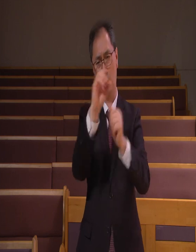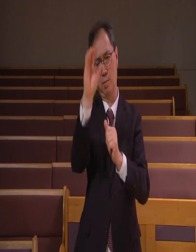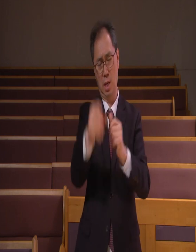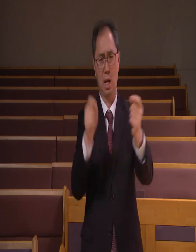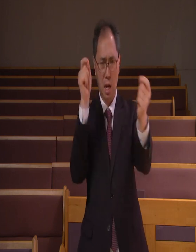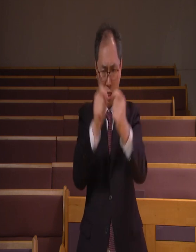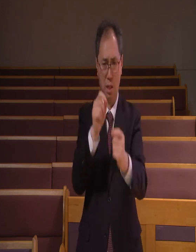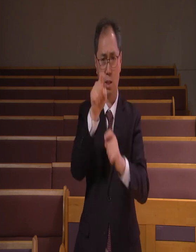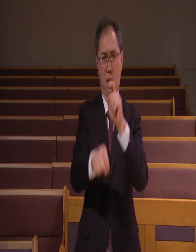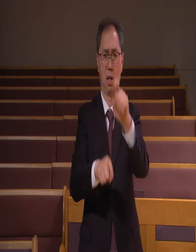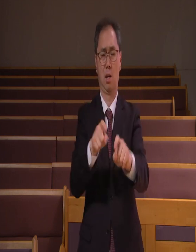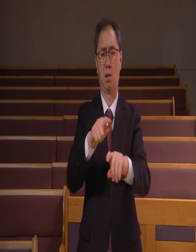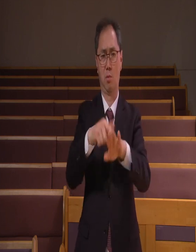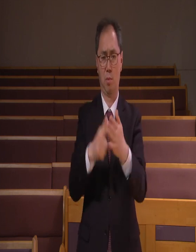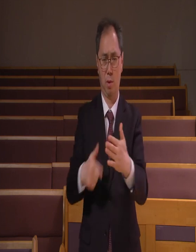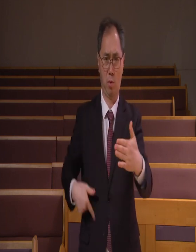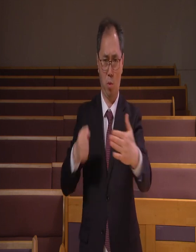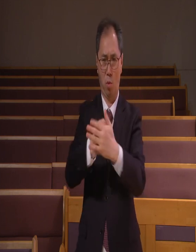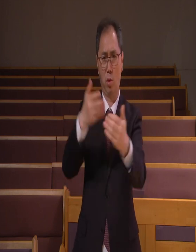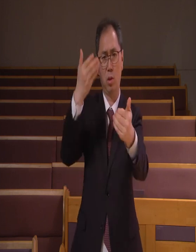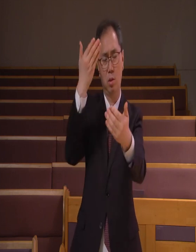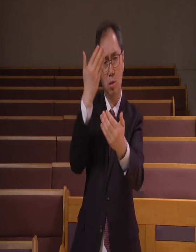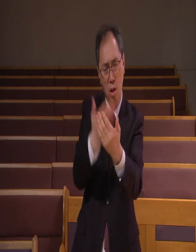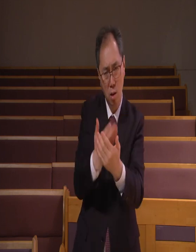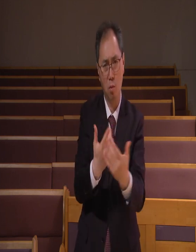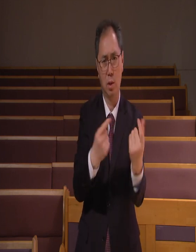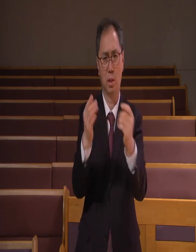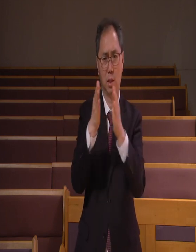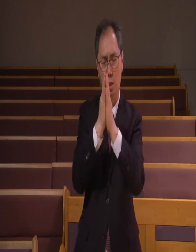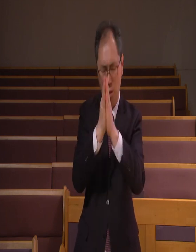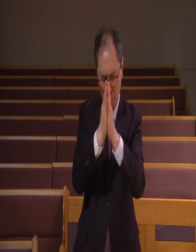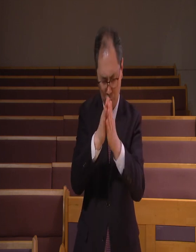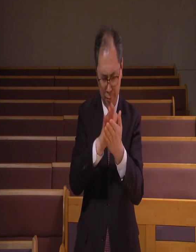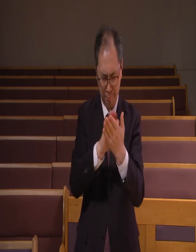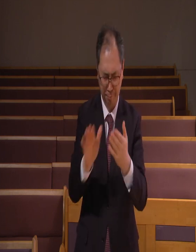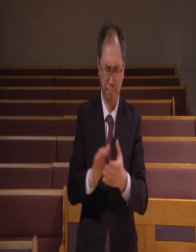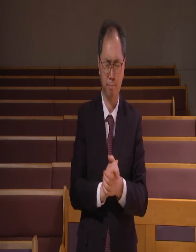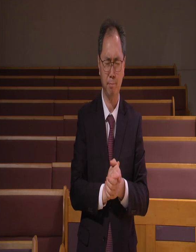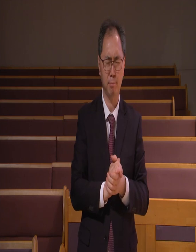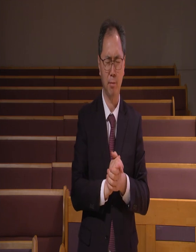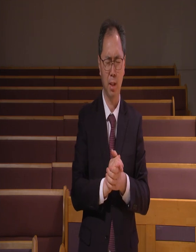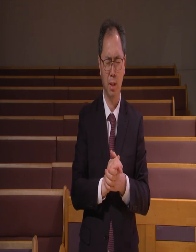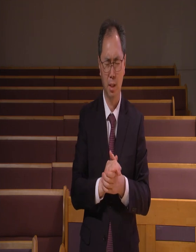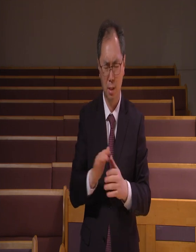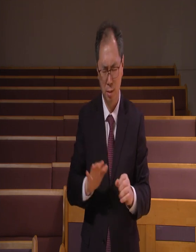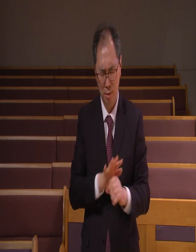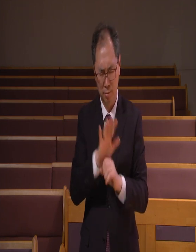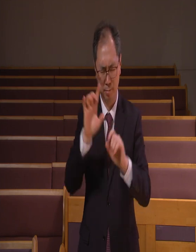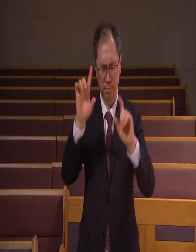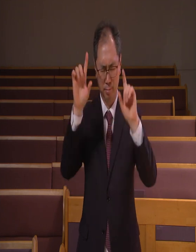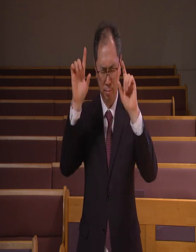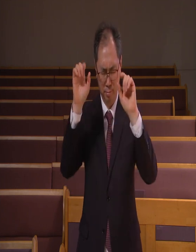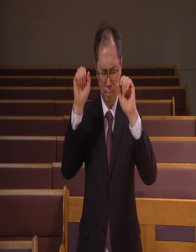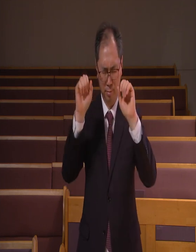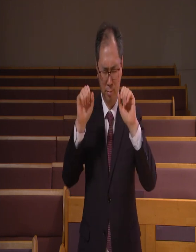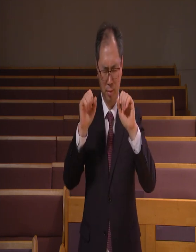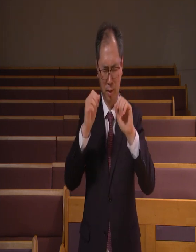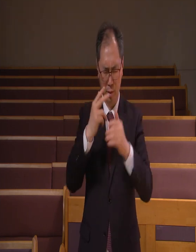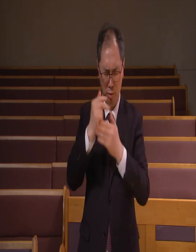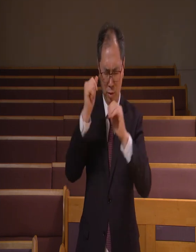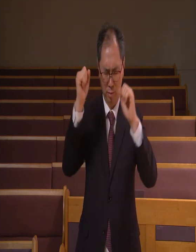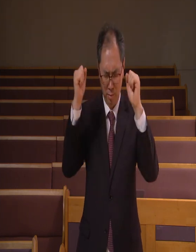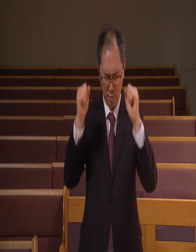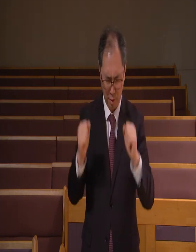주여 세 번 부르짖고 함께 기도하며 나가겠습니다. 주여, 주여,